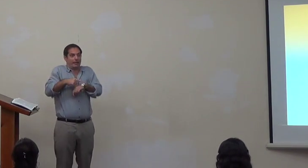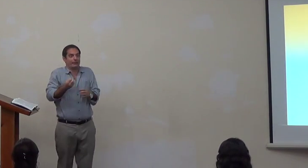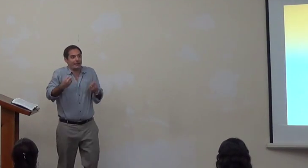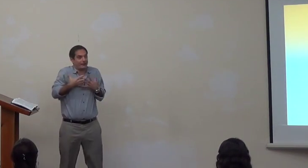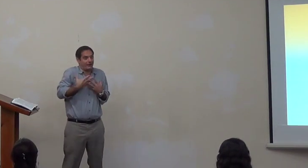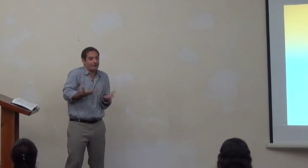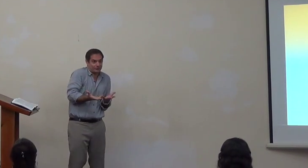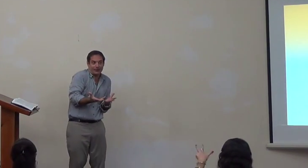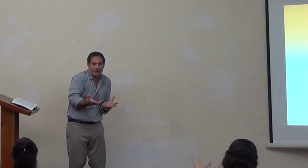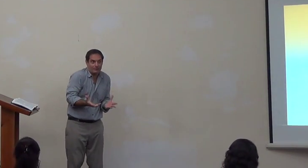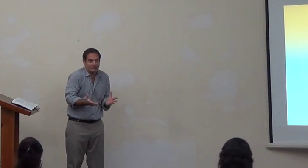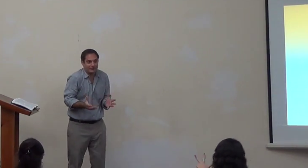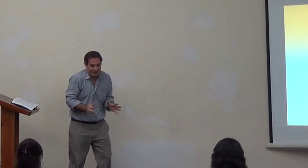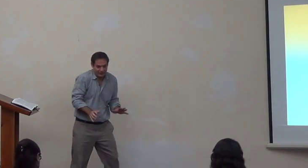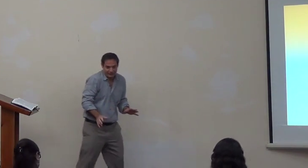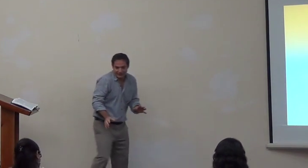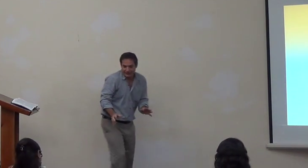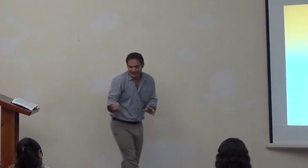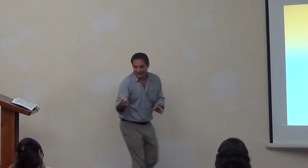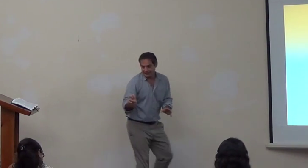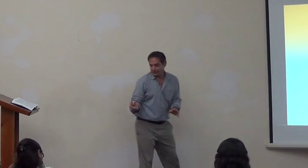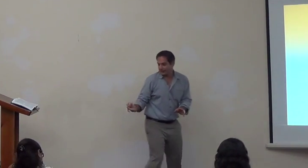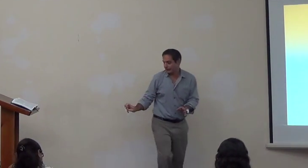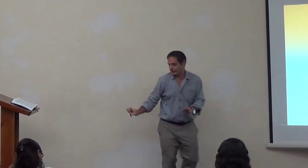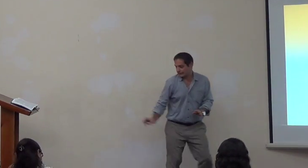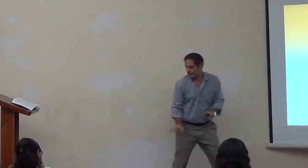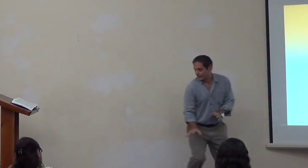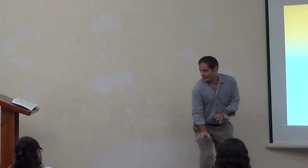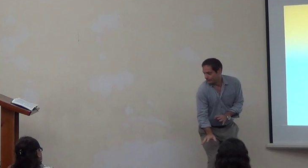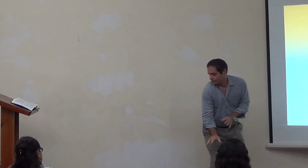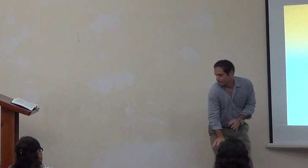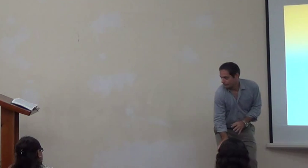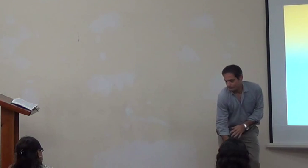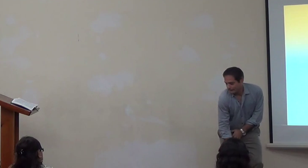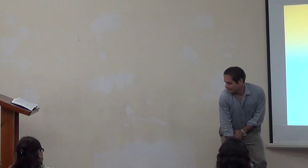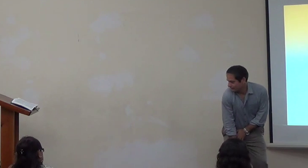La primera vez estaba asustado, como asustado, ¿no? Entonces, la serpiente.